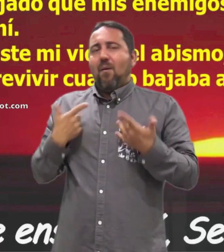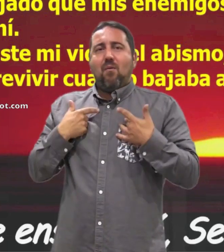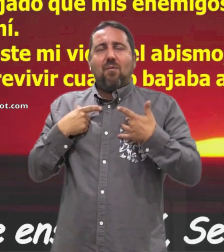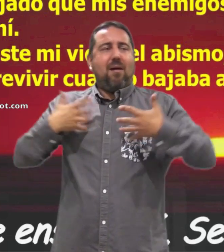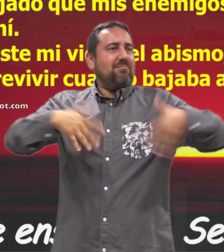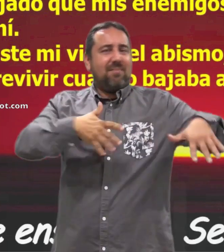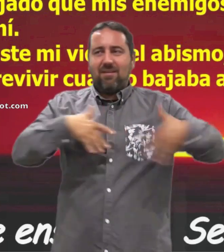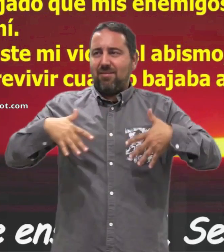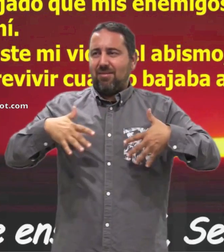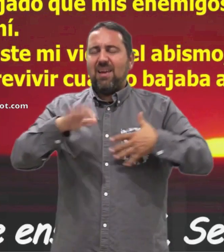en danzas.